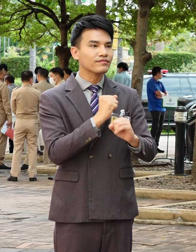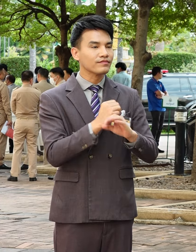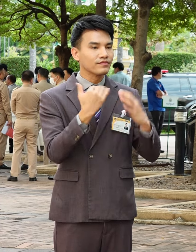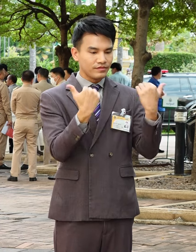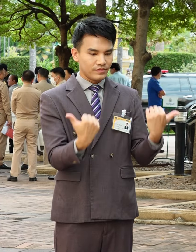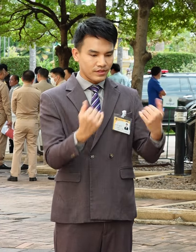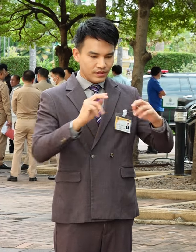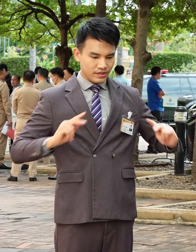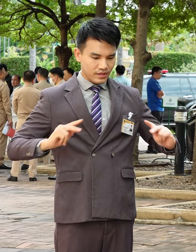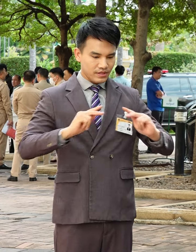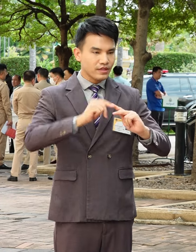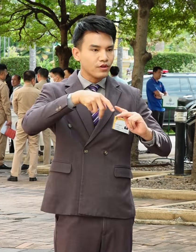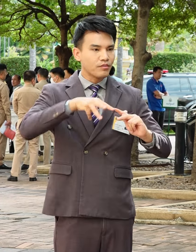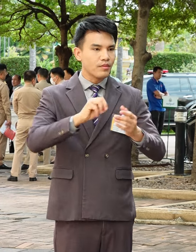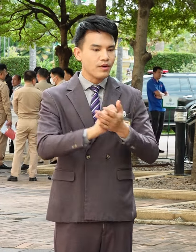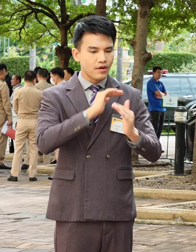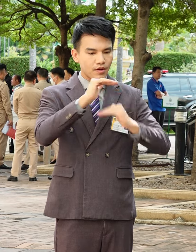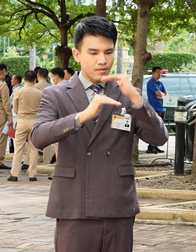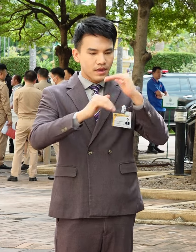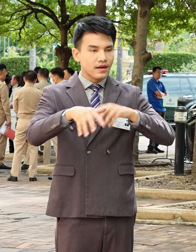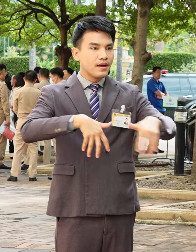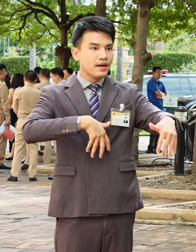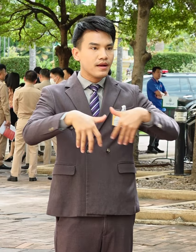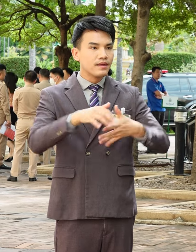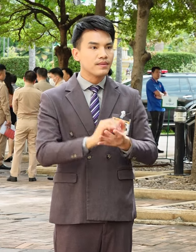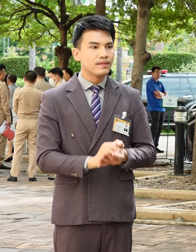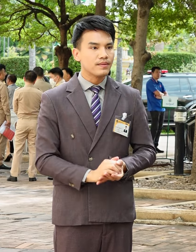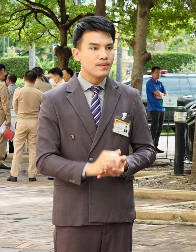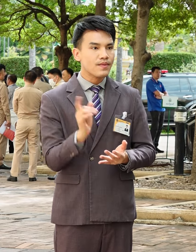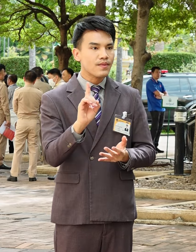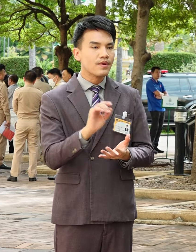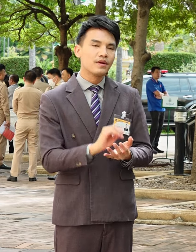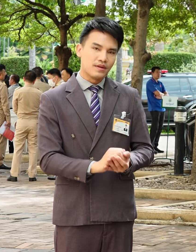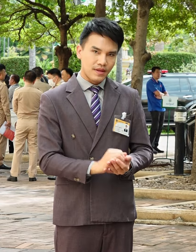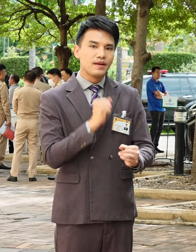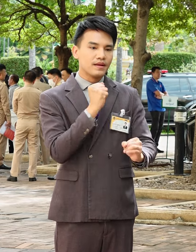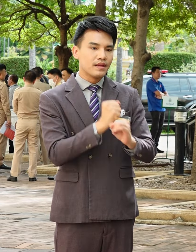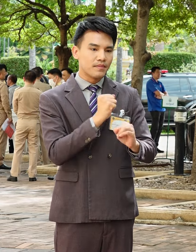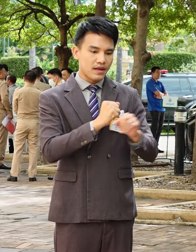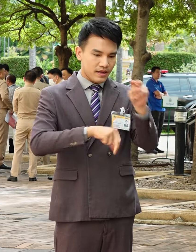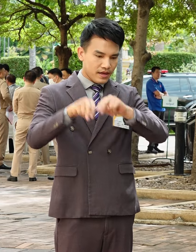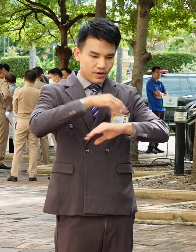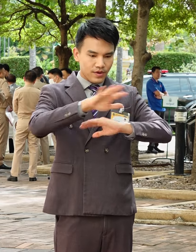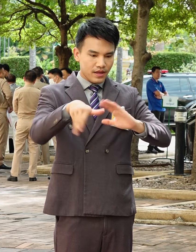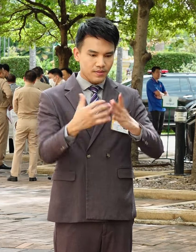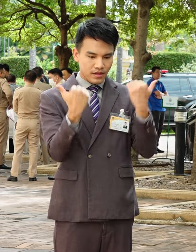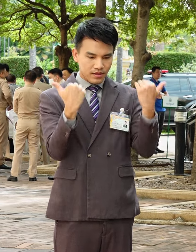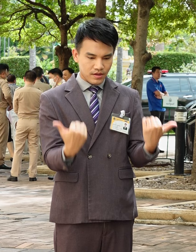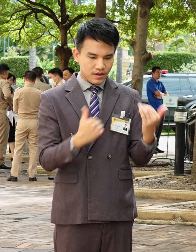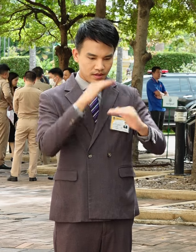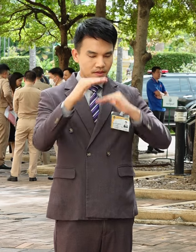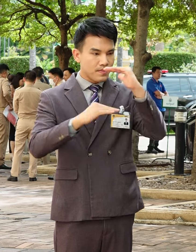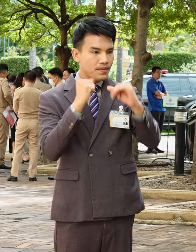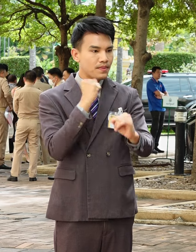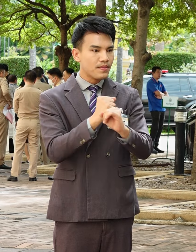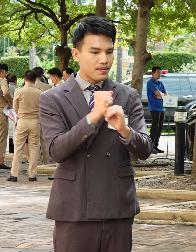ะครับกระทรวงพม.โดยสถาบันพัฒนาองค์กรชุมชนซึ่งเป็นองค์การมหาชนที่อยู่ภายใต้การดูแลนั้นได้ขับเคลื่อนนะครับ